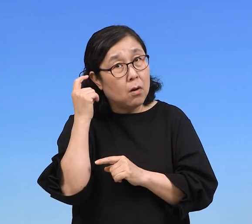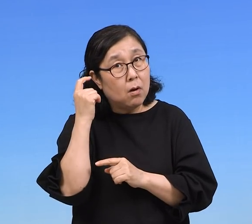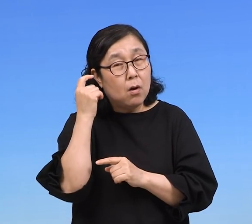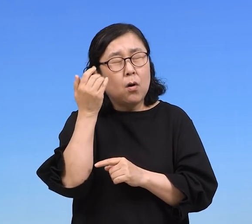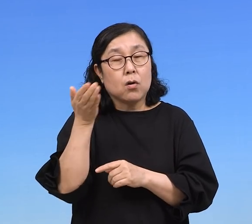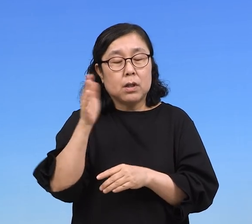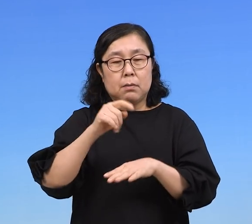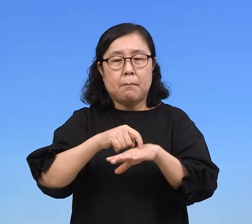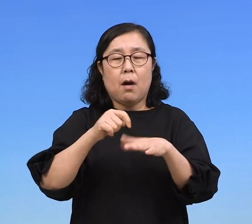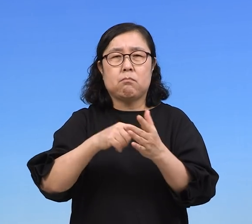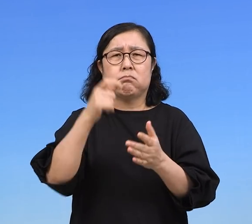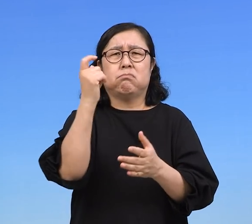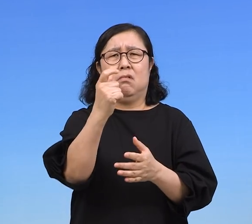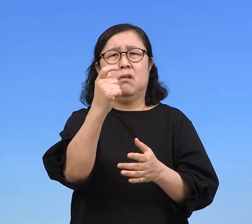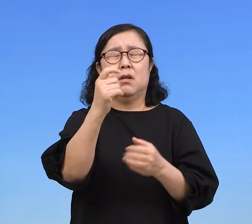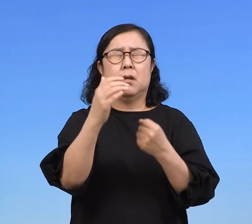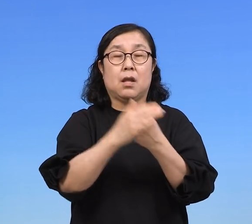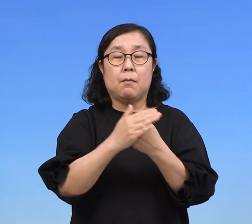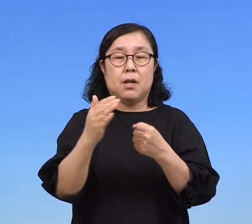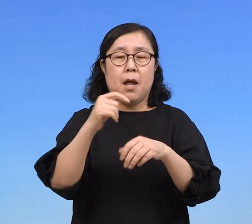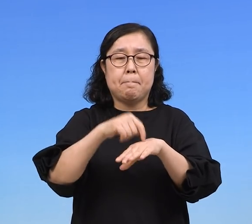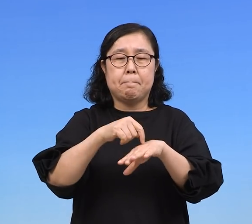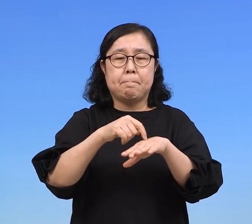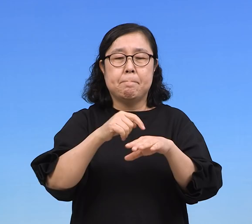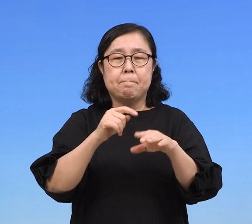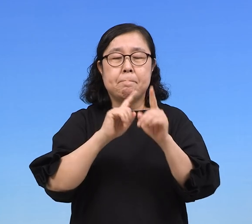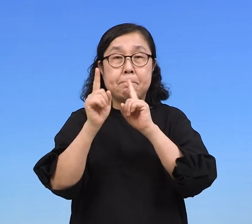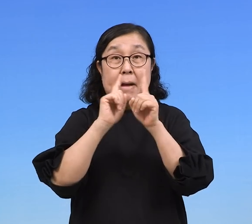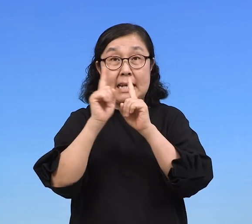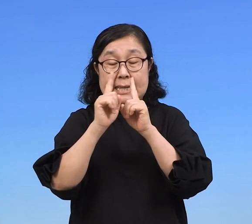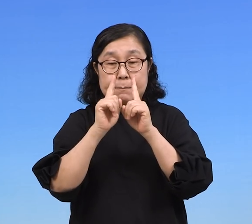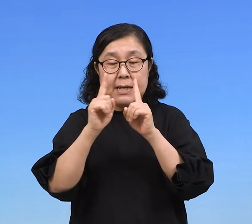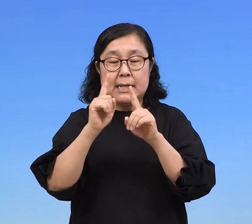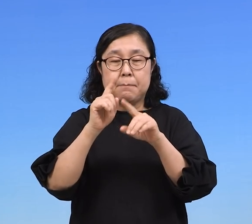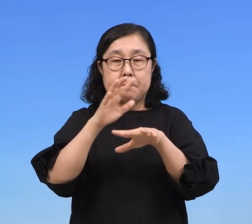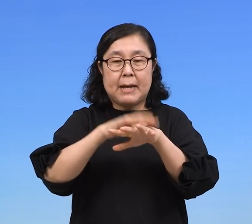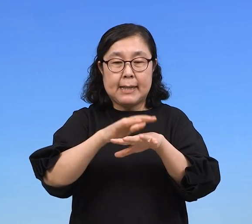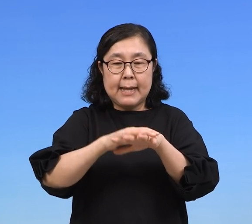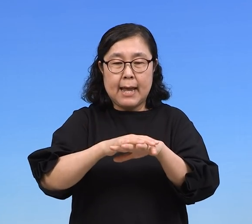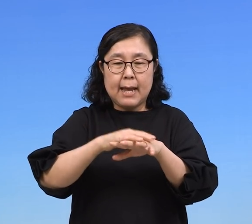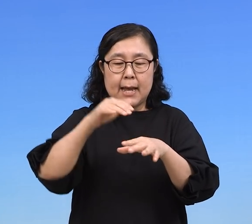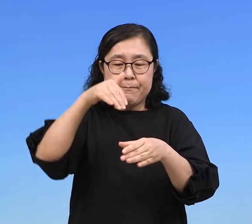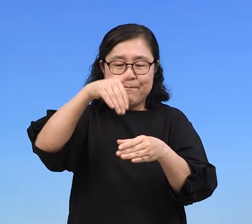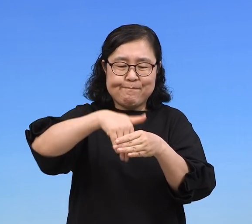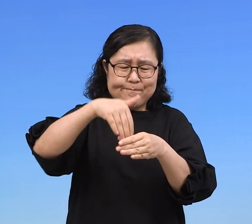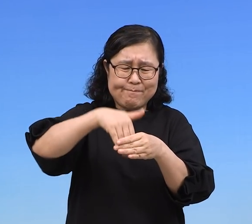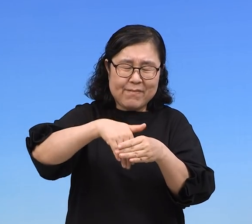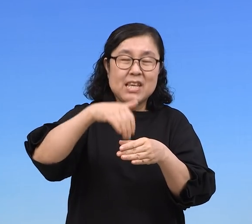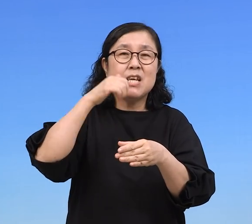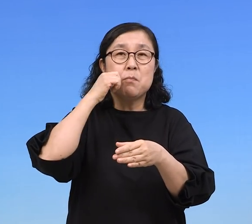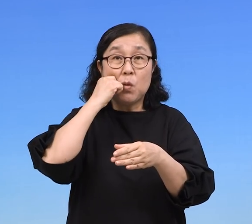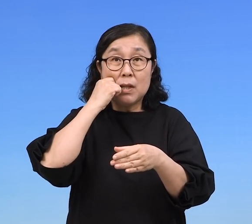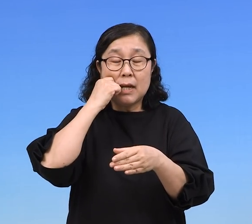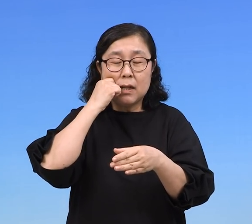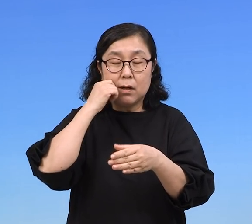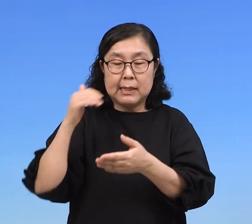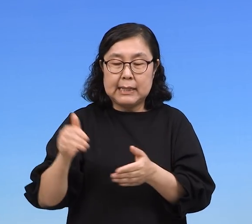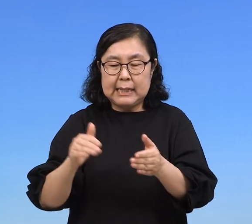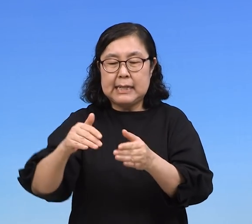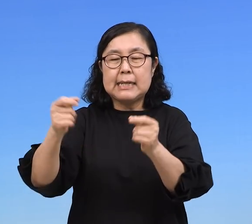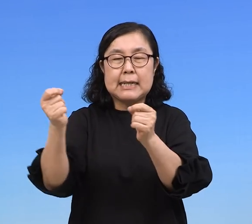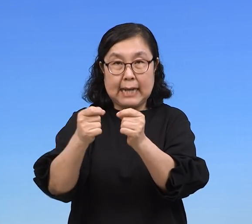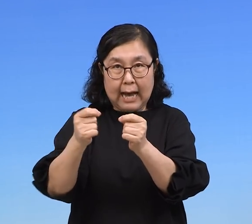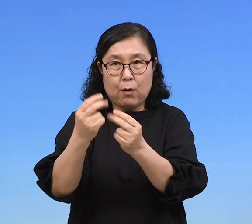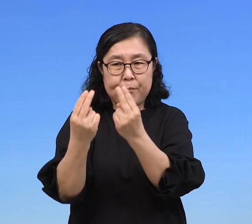들려지지만 그 마음이 굳어져 있어서 말씀이 그 마음밭에 스며들지 못하는 상태, 이게 길가로